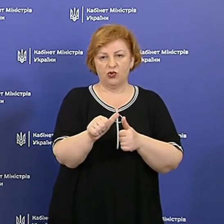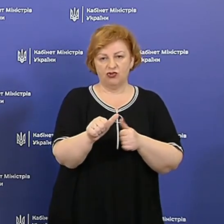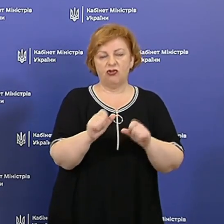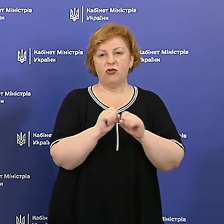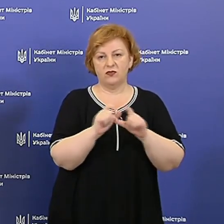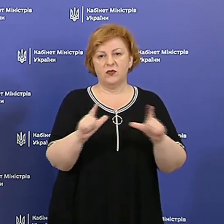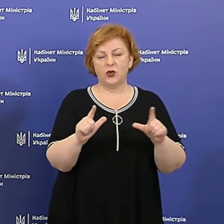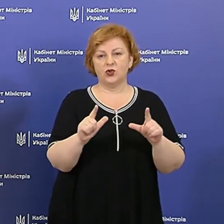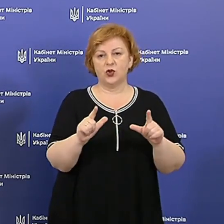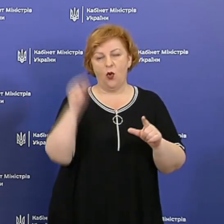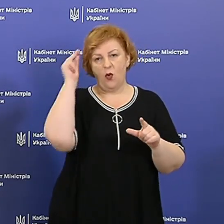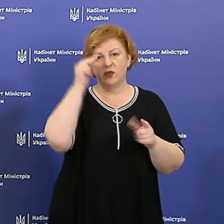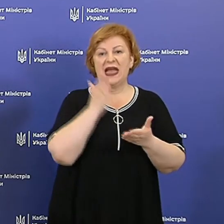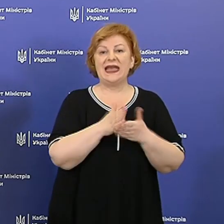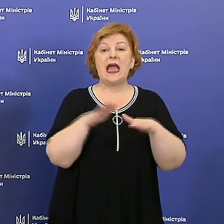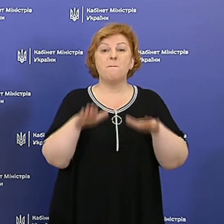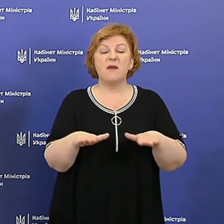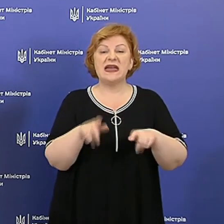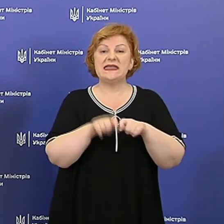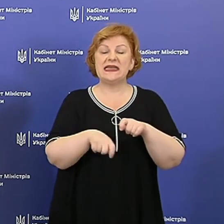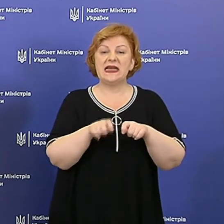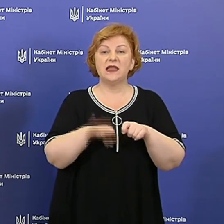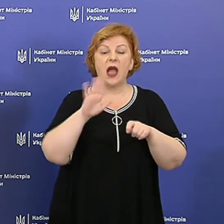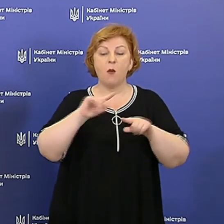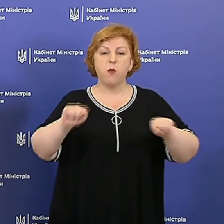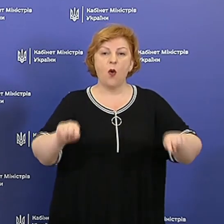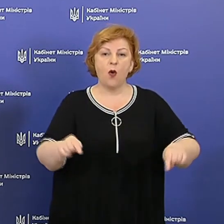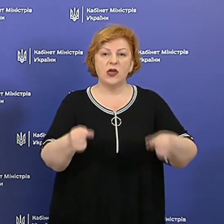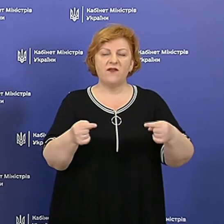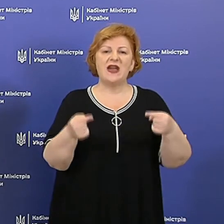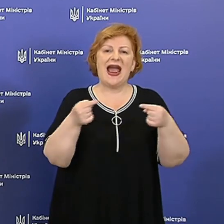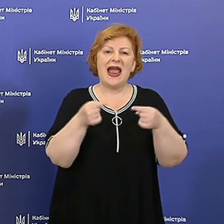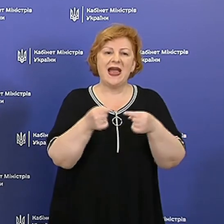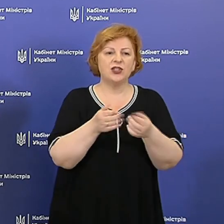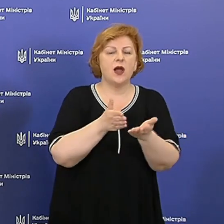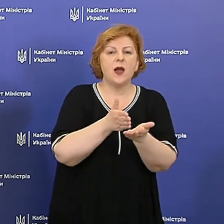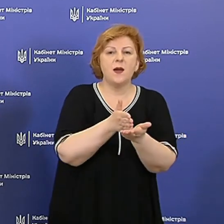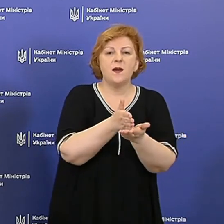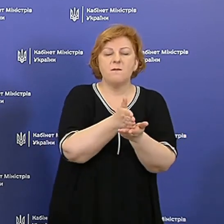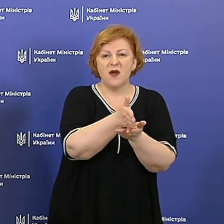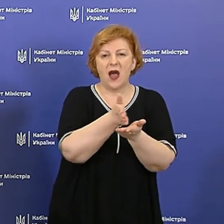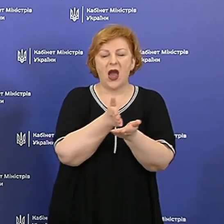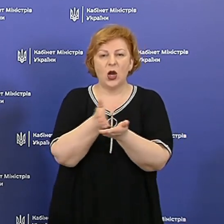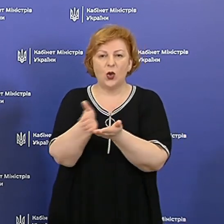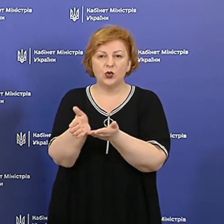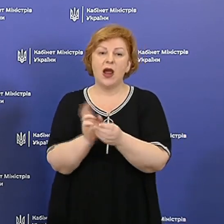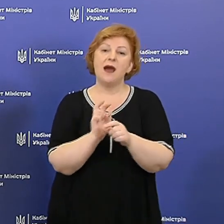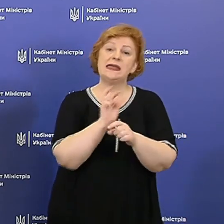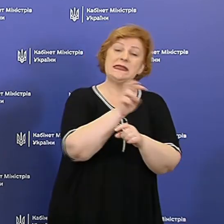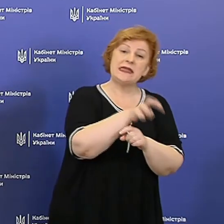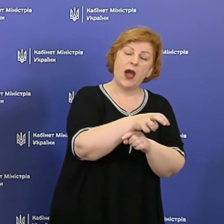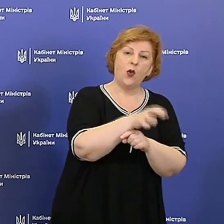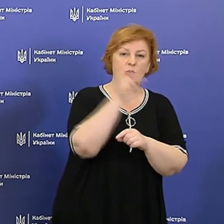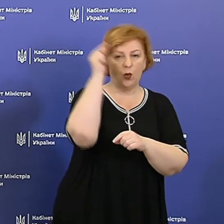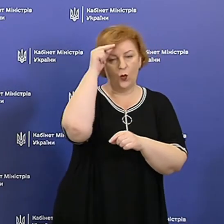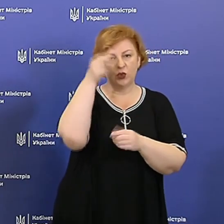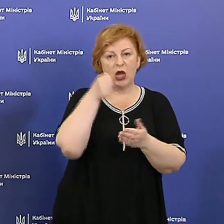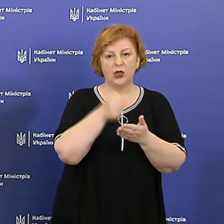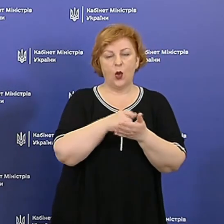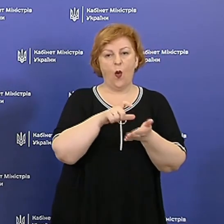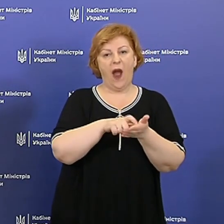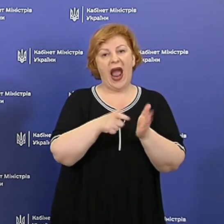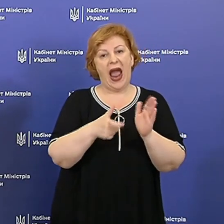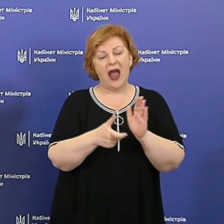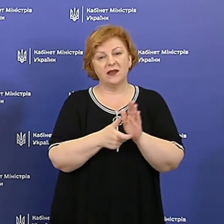в кожній школі, яка є пунктом тестування, будуть організовані чіткі маршрути заходу учнів до